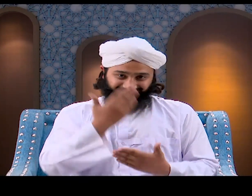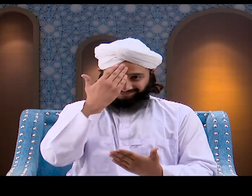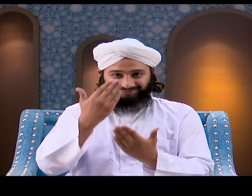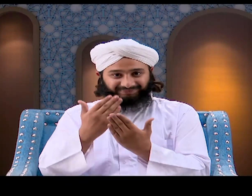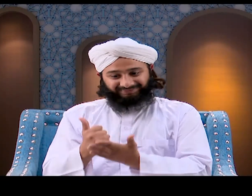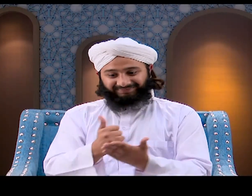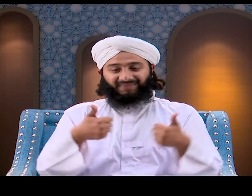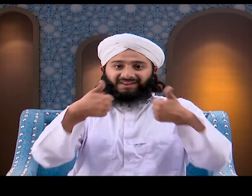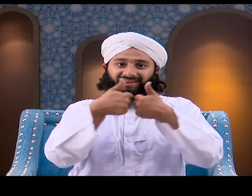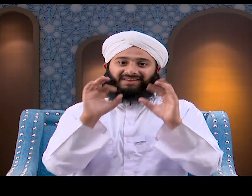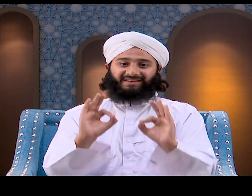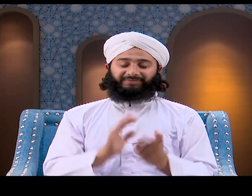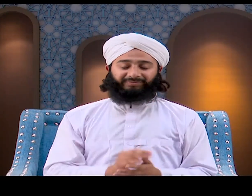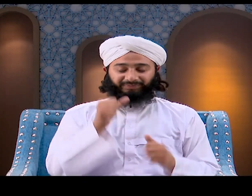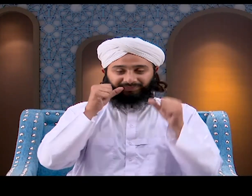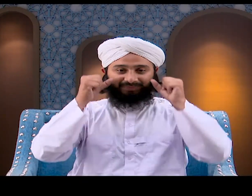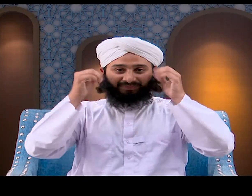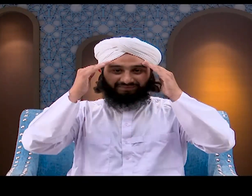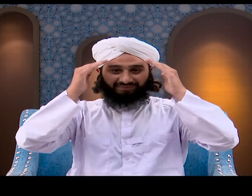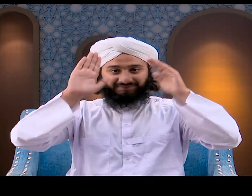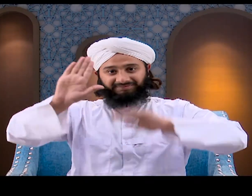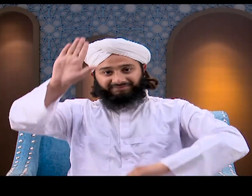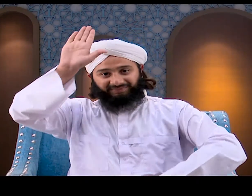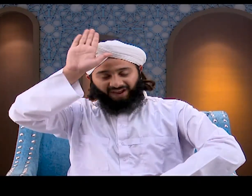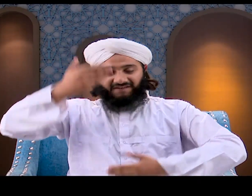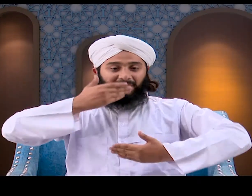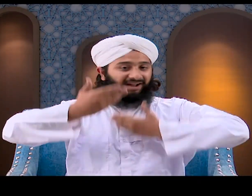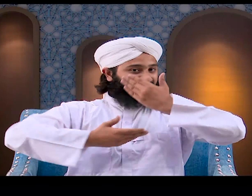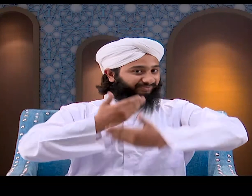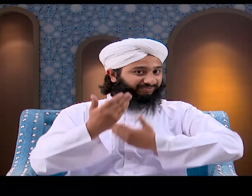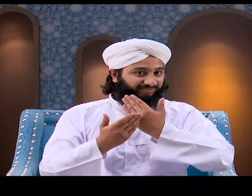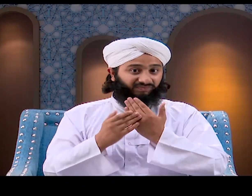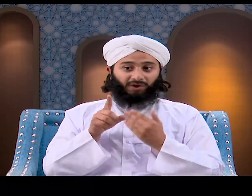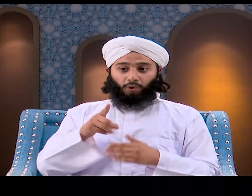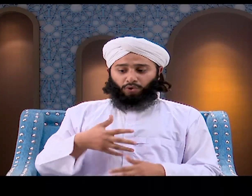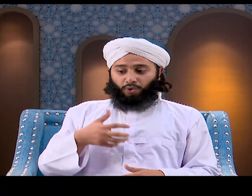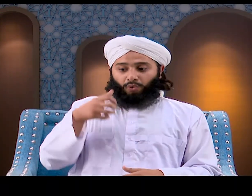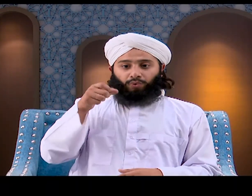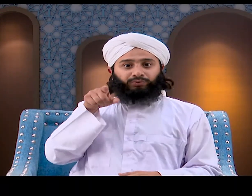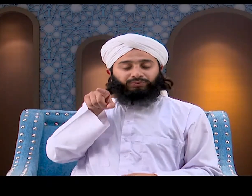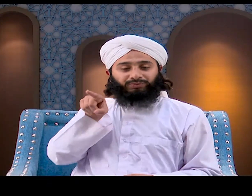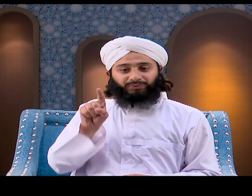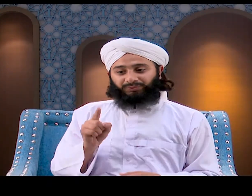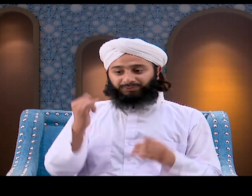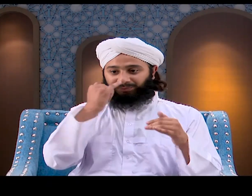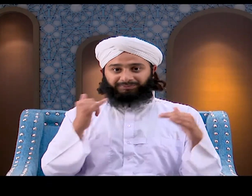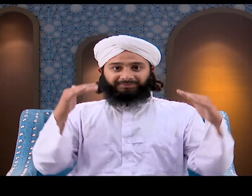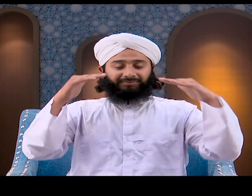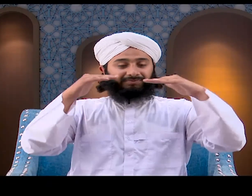لیے۔ پیارے آقا مکی مدنی مصطفیٰ صلی اللہ علیہ وسلم نے فرمایا، پھر اس روح کو آسمان کی طرف لے جایا جاتا ہے۔ آسمان